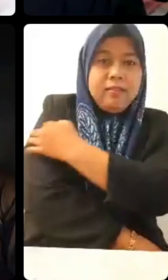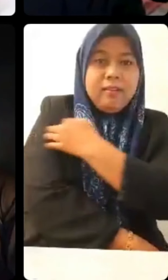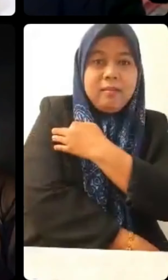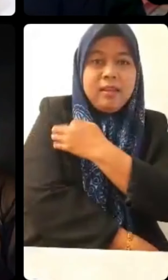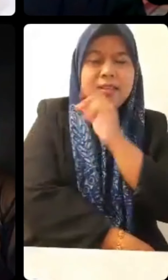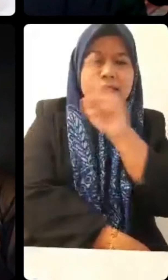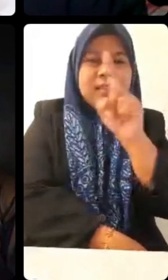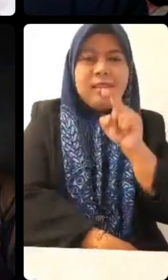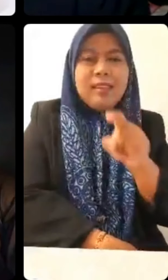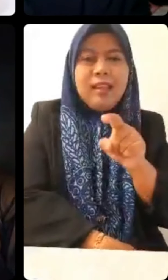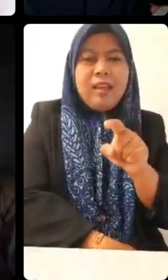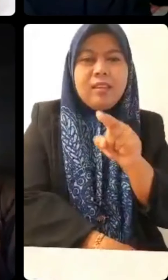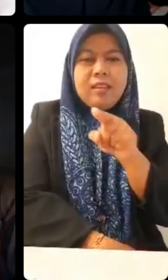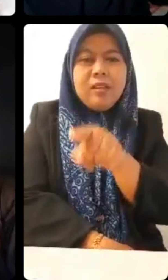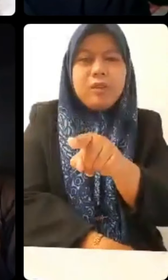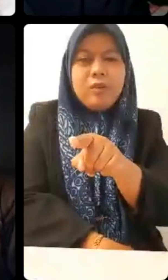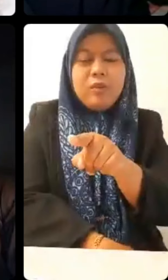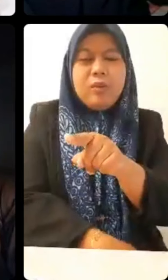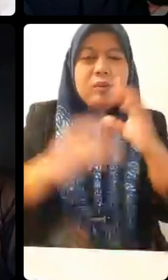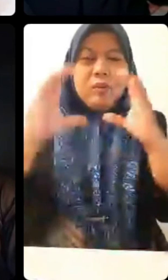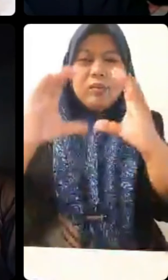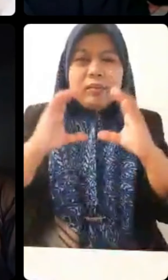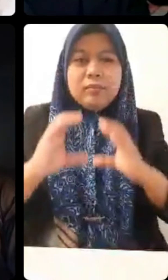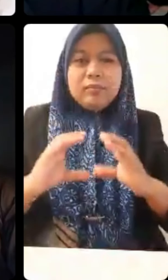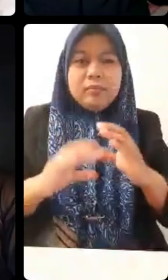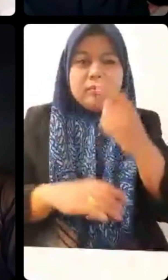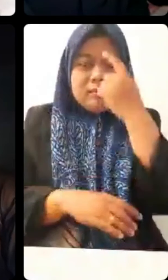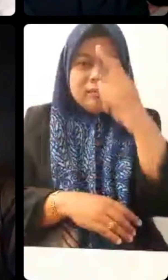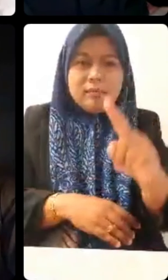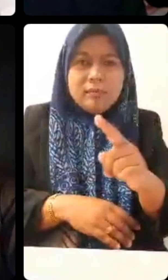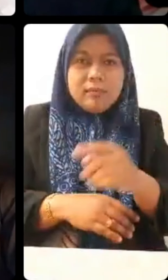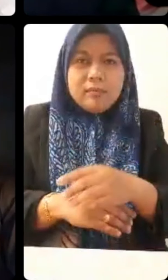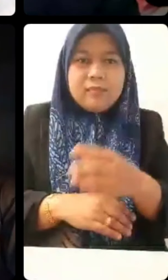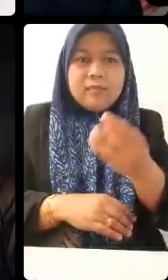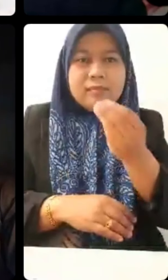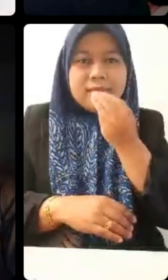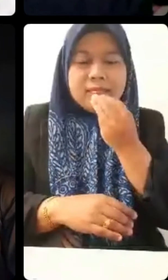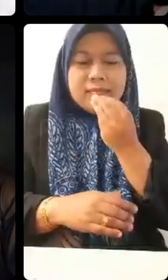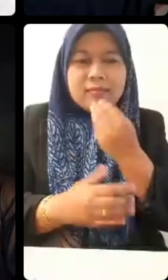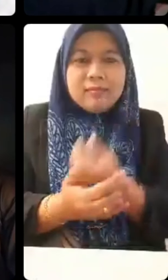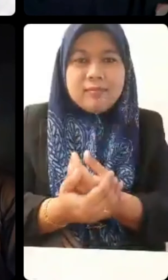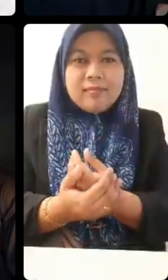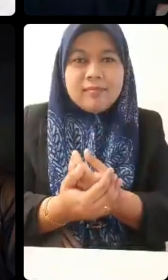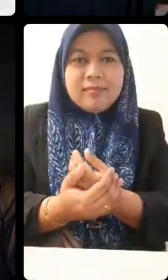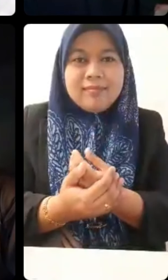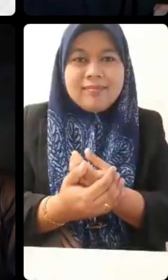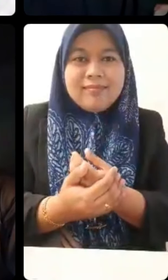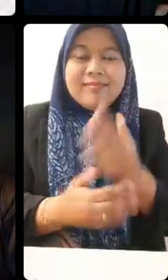cara untuk makan, sebelum makan, waktu siang, waktu malam.